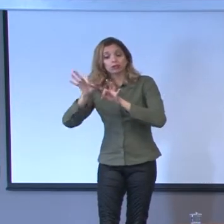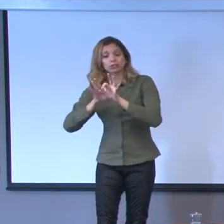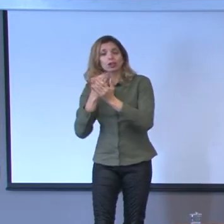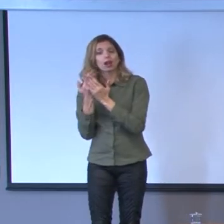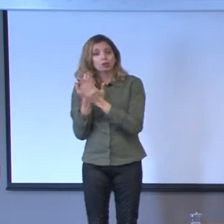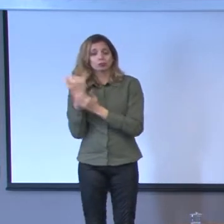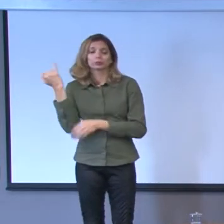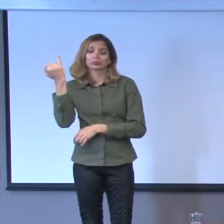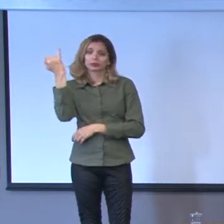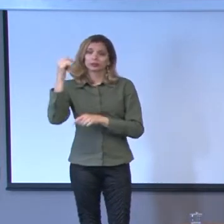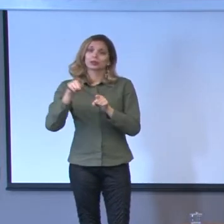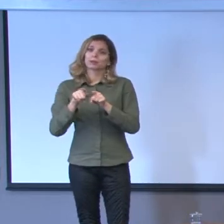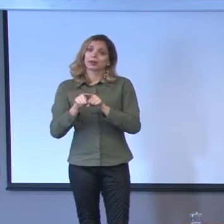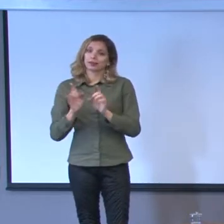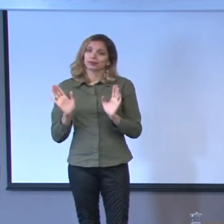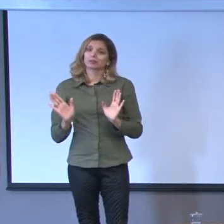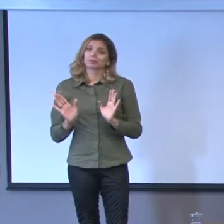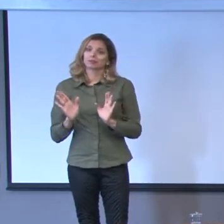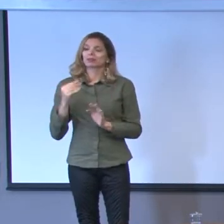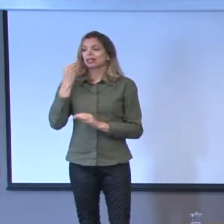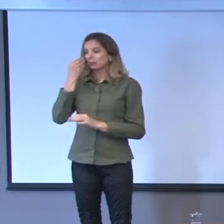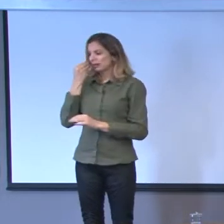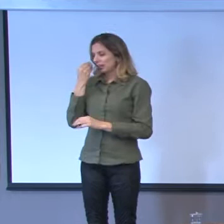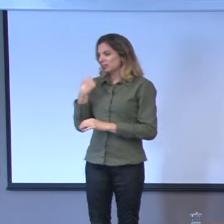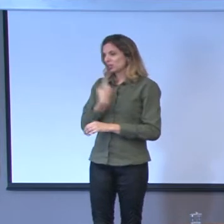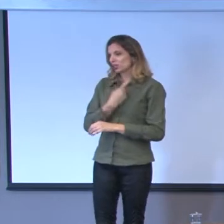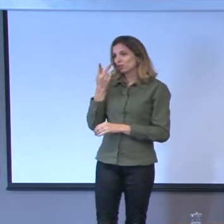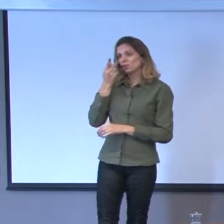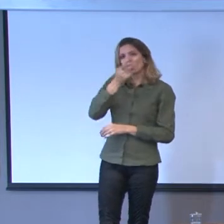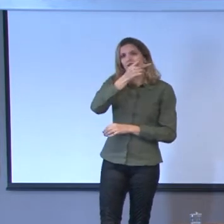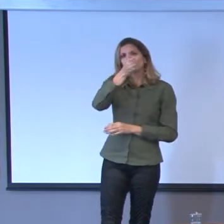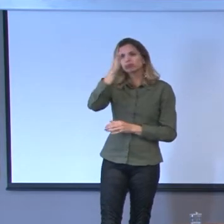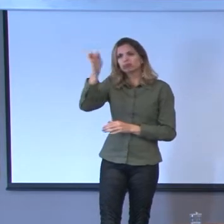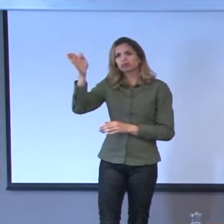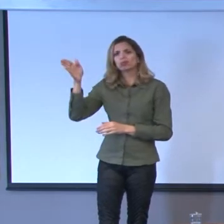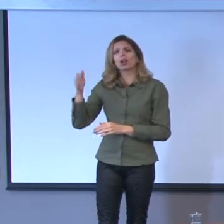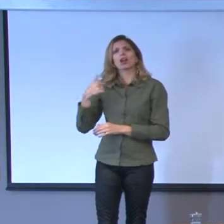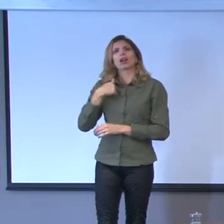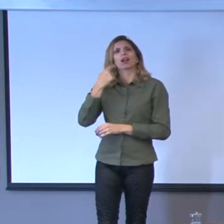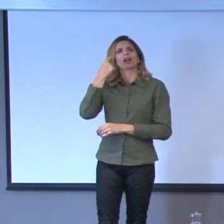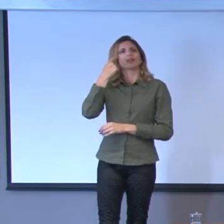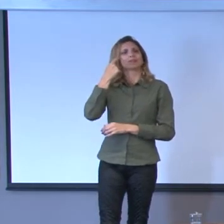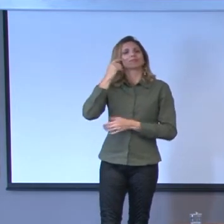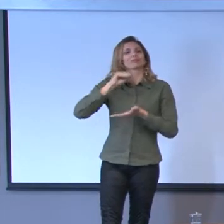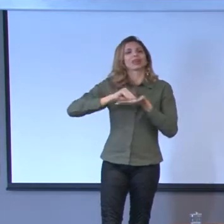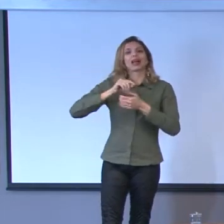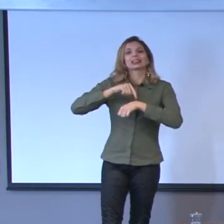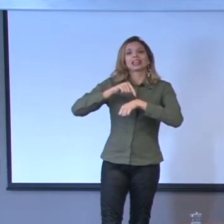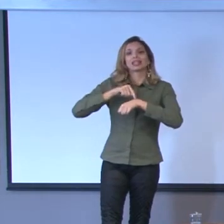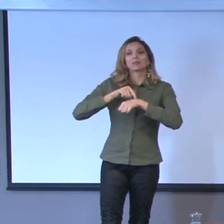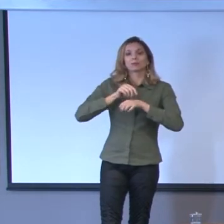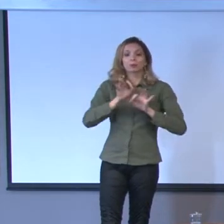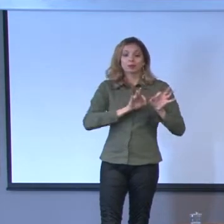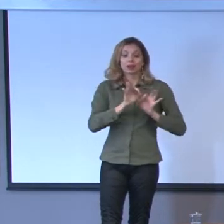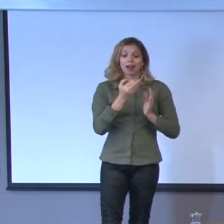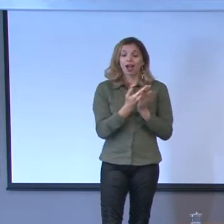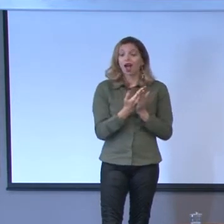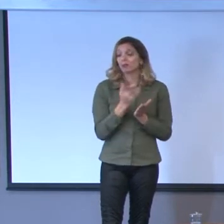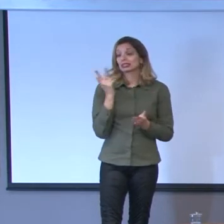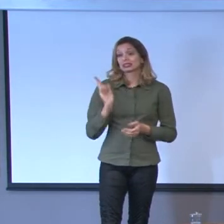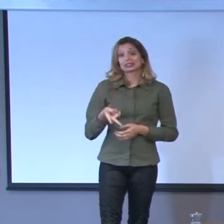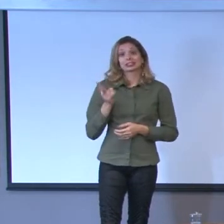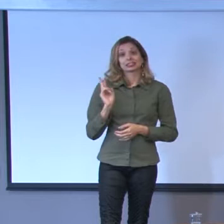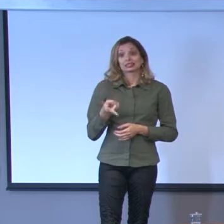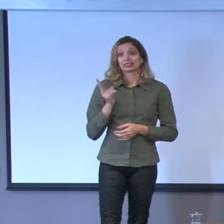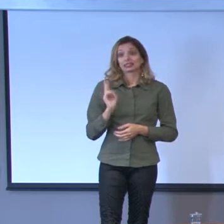né? Isso das experiências que a gente visita, que são consideradas exitosas, Esse é um fator que se repete muito,